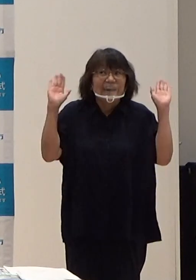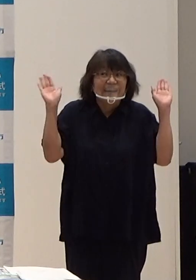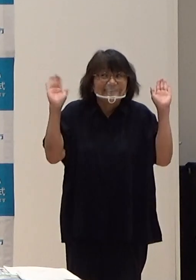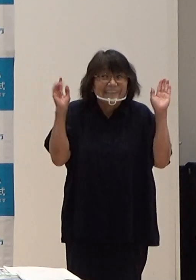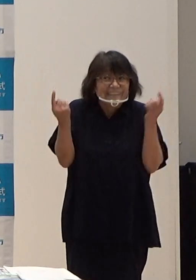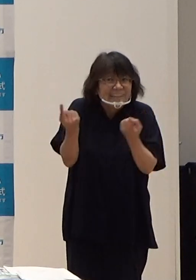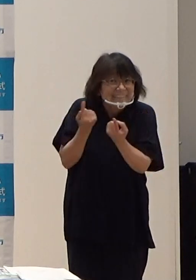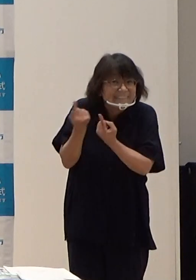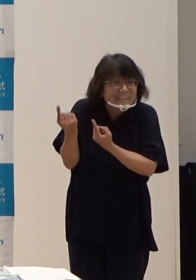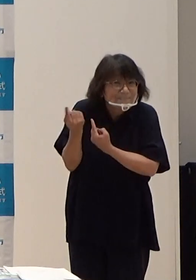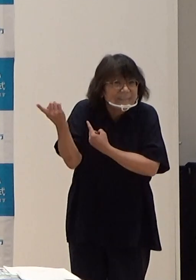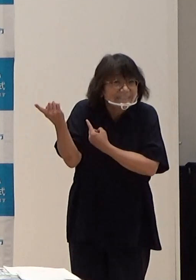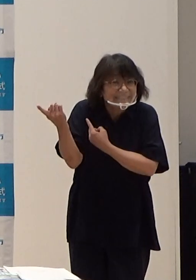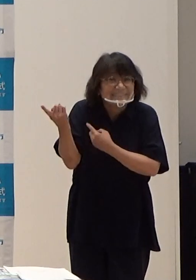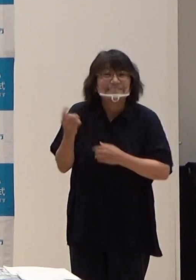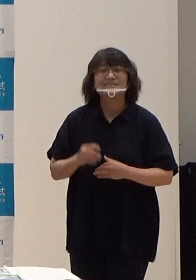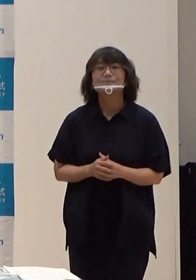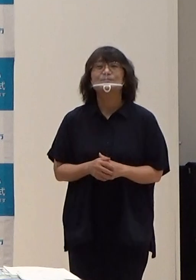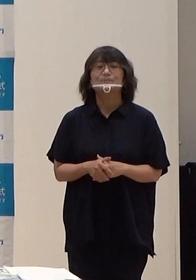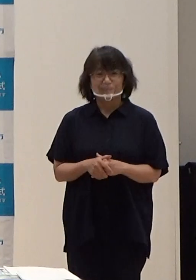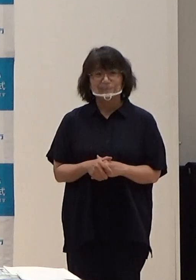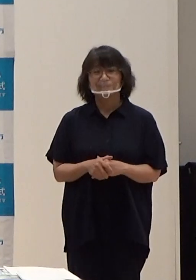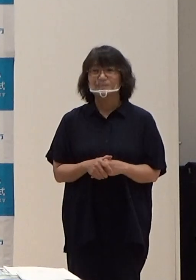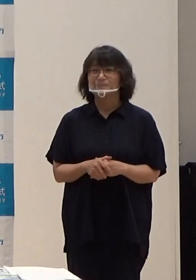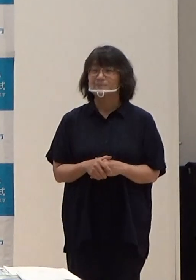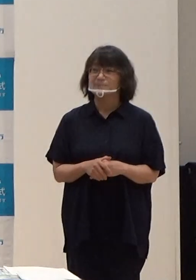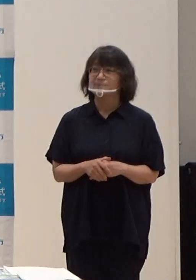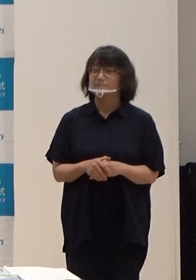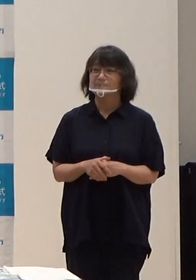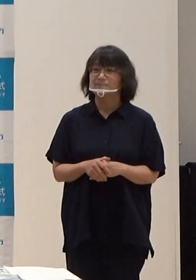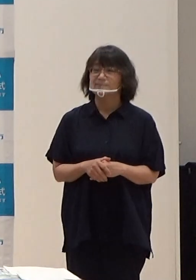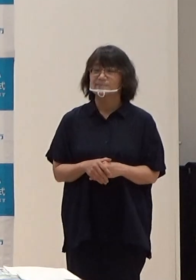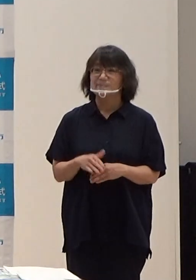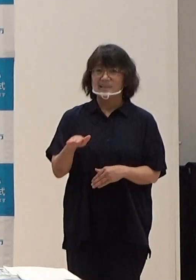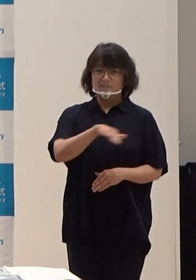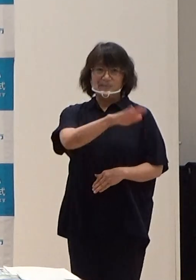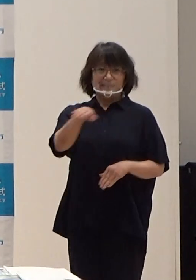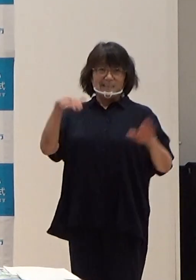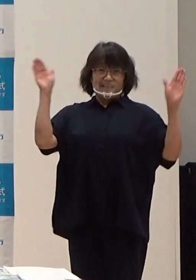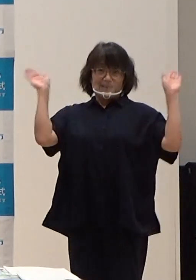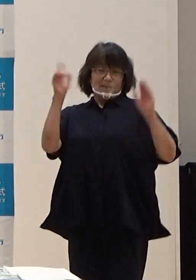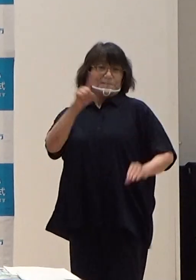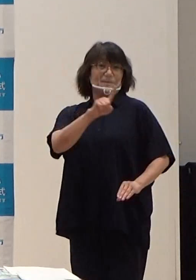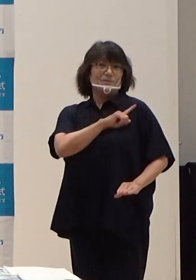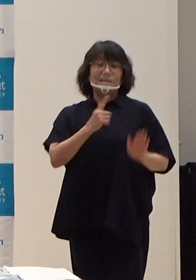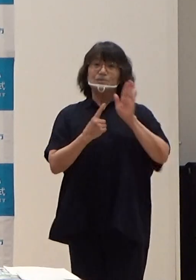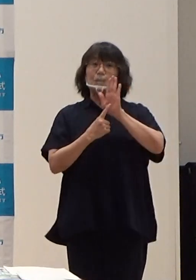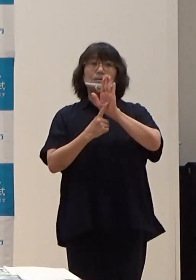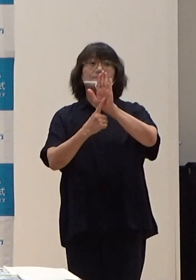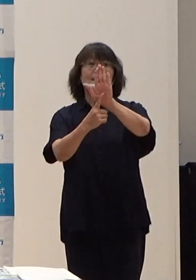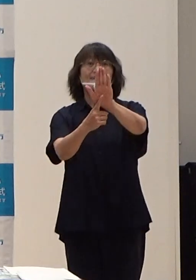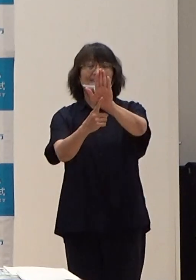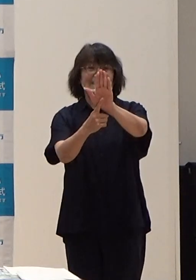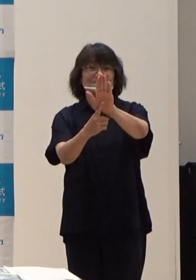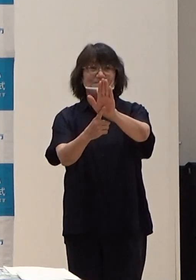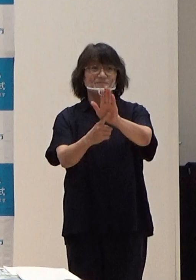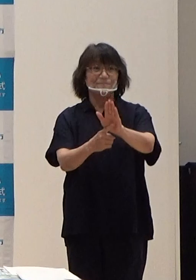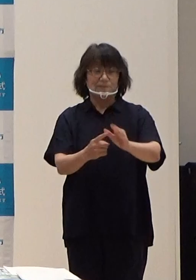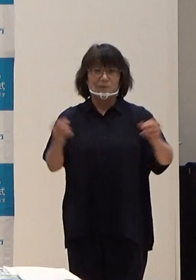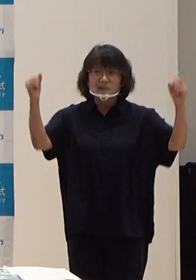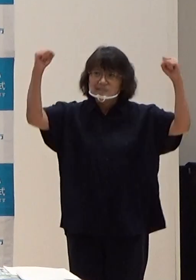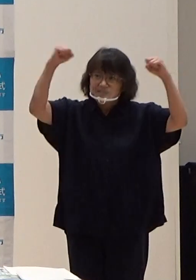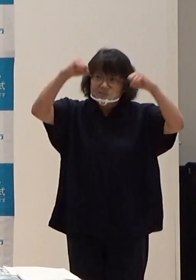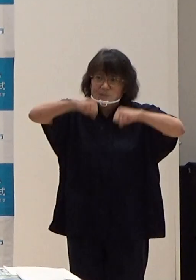来てもらってますので、皆さんにベビーファースト宣言の承認になってい